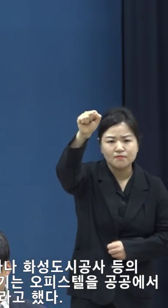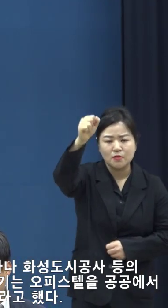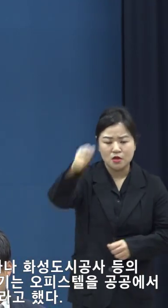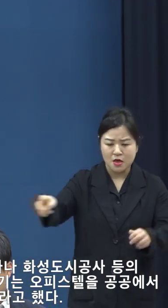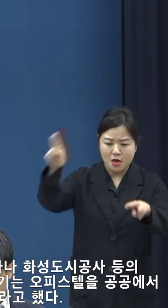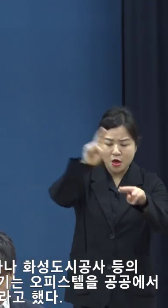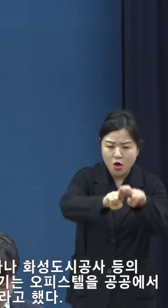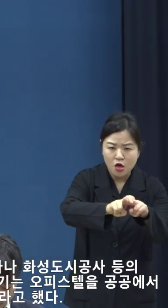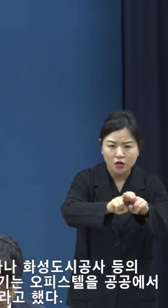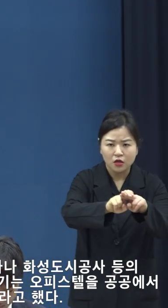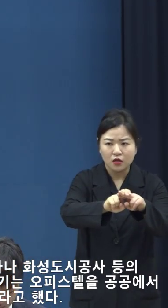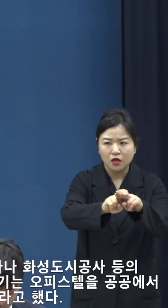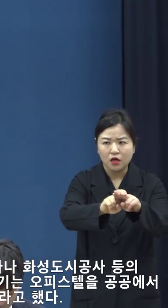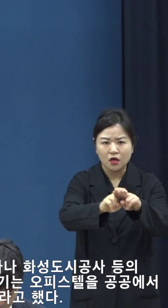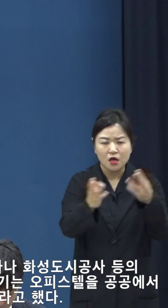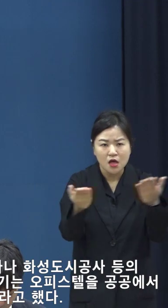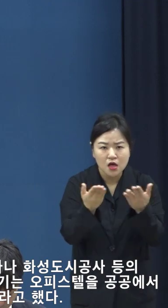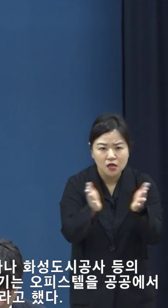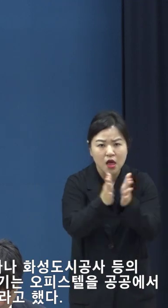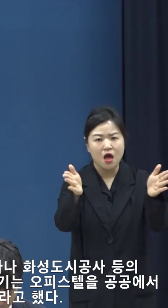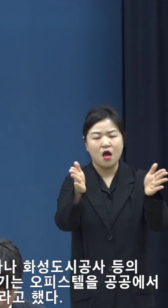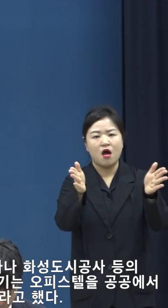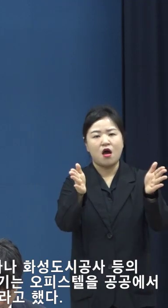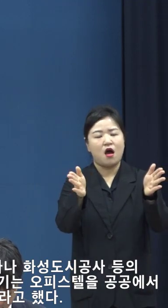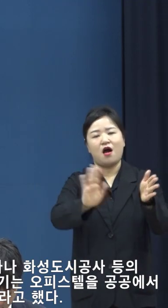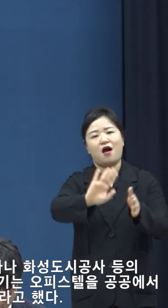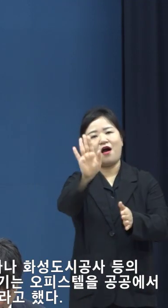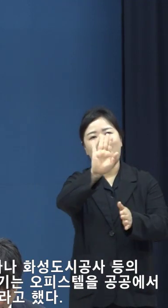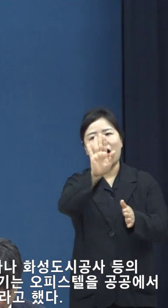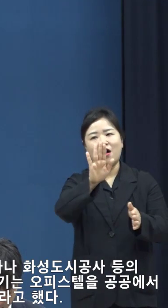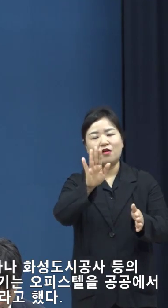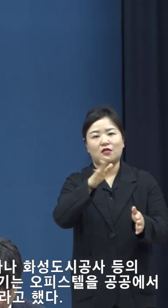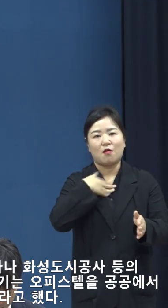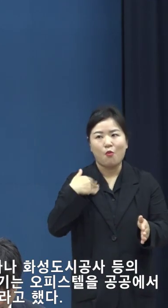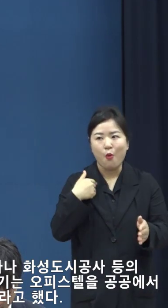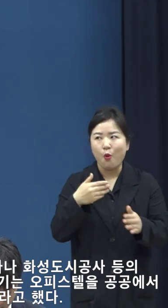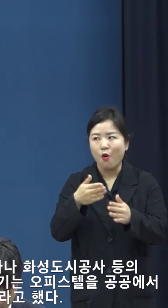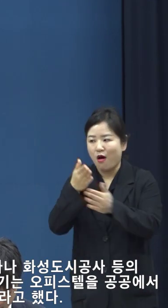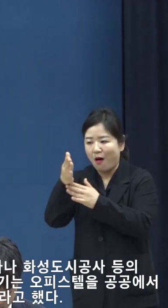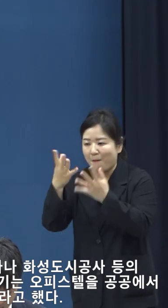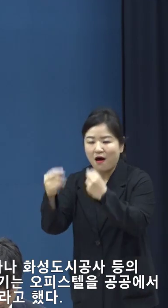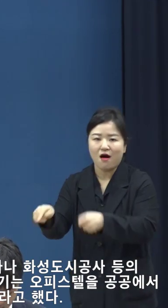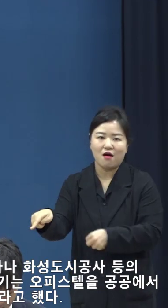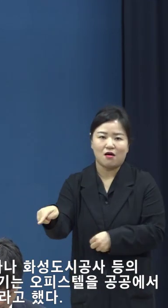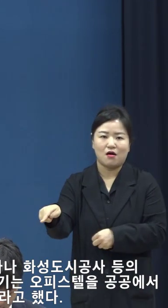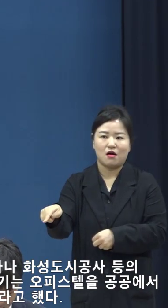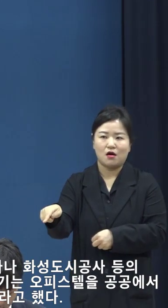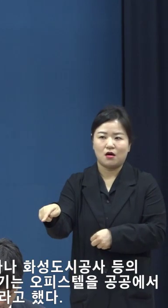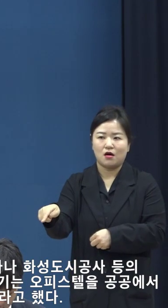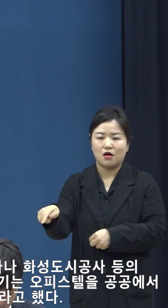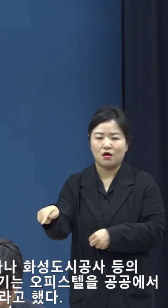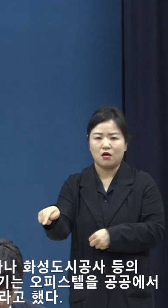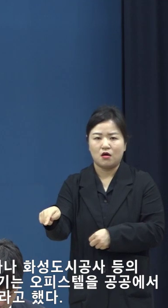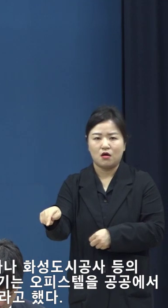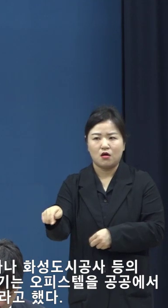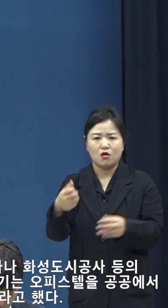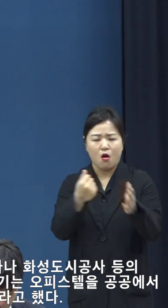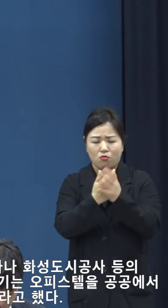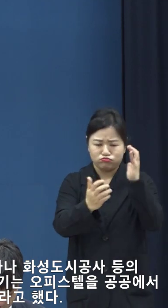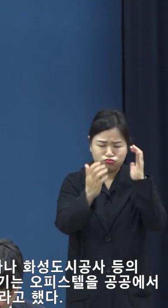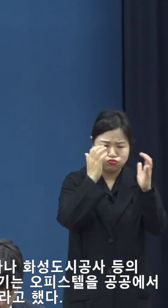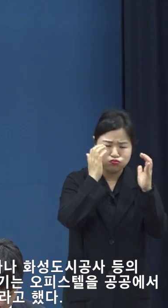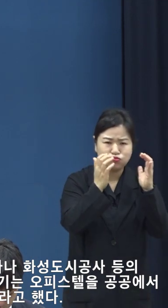해서 해보니까 그렇지 않더라고요. 제가 모르는 분들도 너무 많고, 상당히